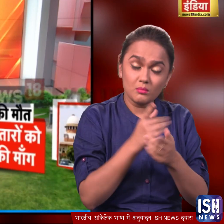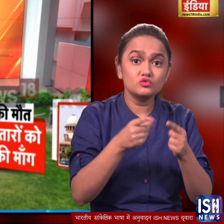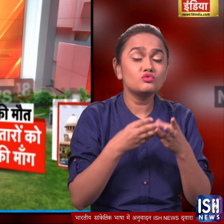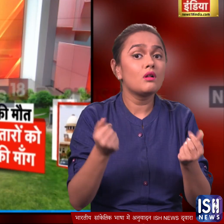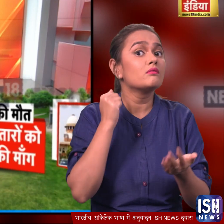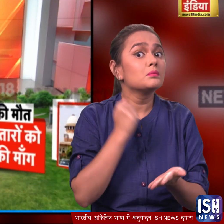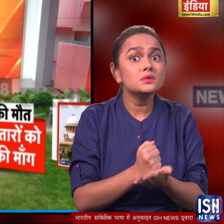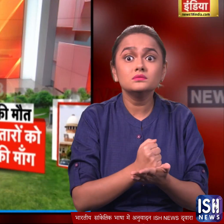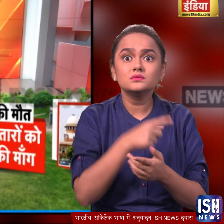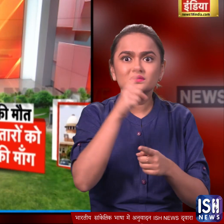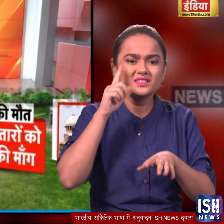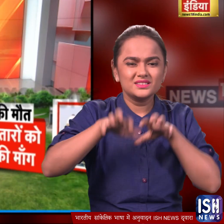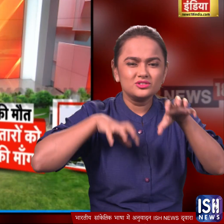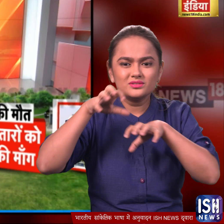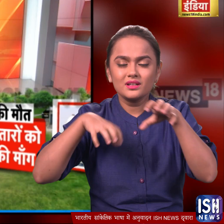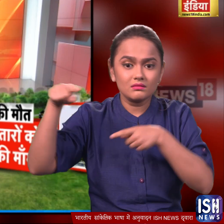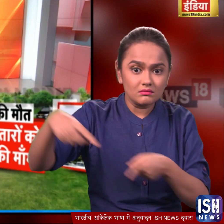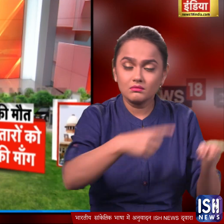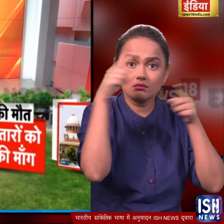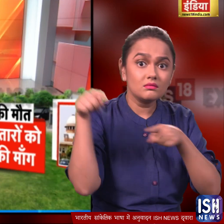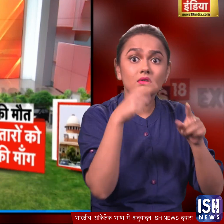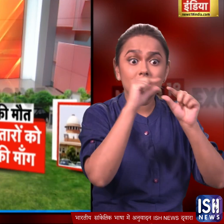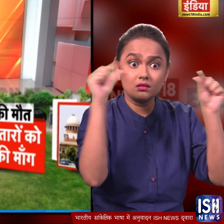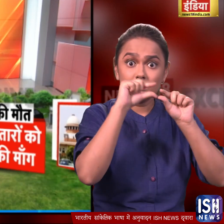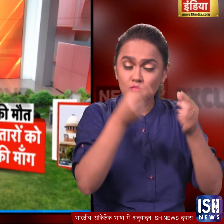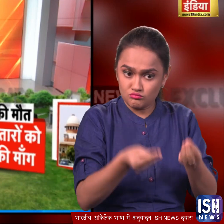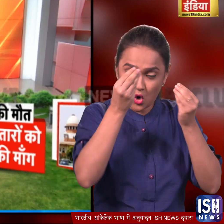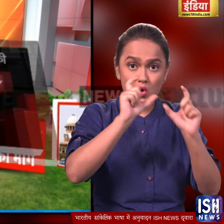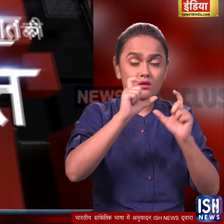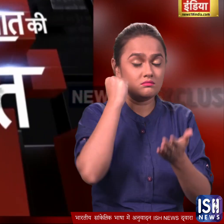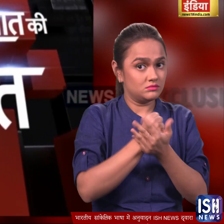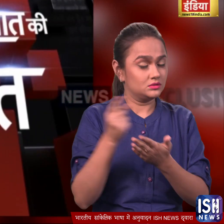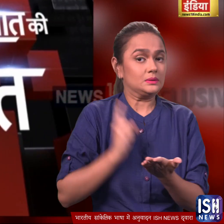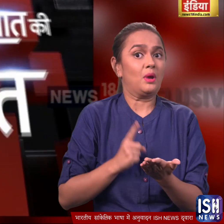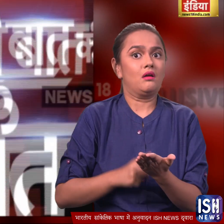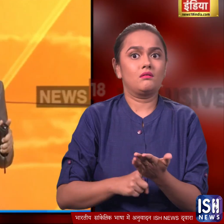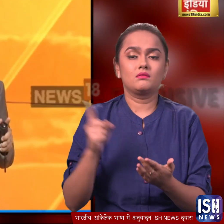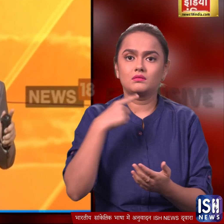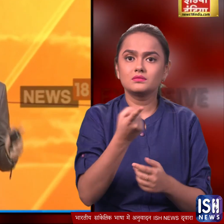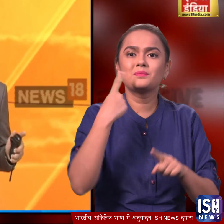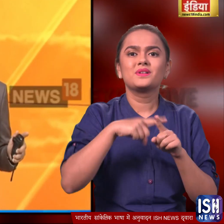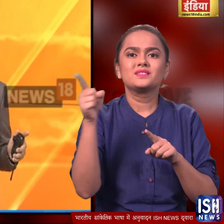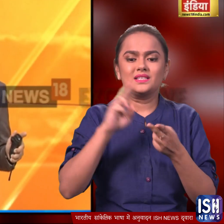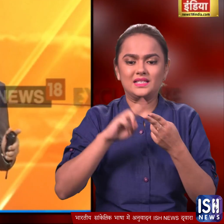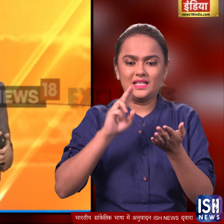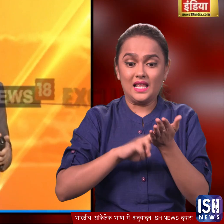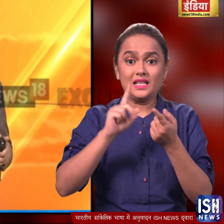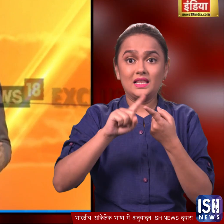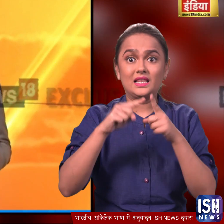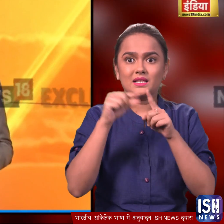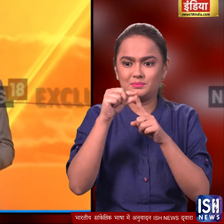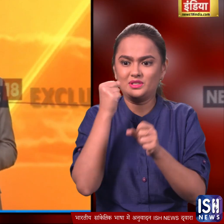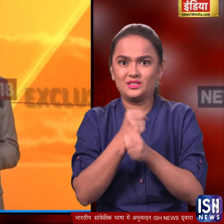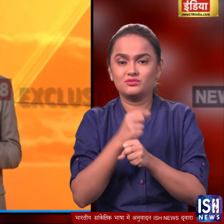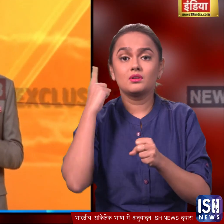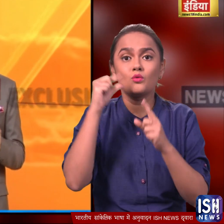मौत को रोकने के लिए जंगल से गुजरने वाले हाई वोल्टेज तारों को सुरक्षित बनाने की मांग की। मेडिकल कॉलेजों के पोस्ट ग्रेजुएट कोर्स में दाखिले के लिए